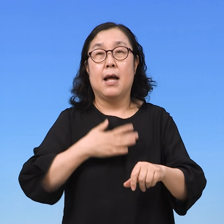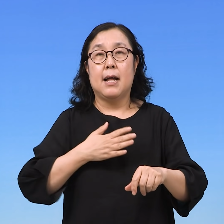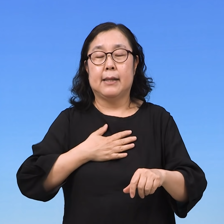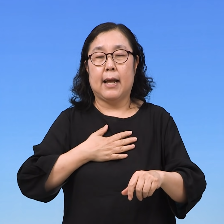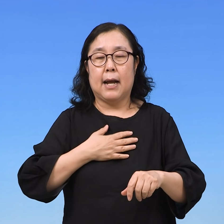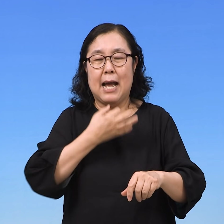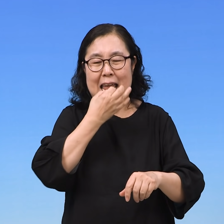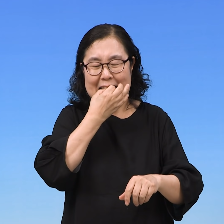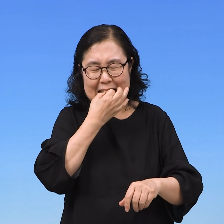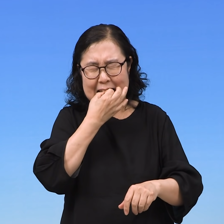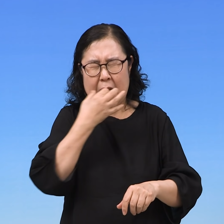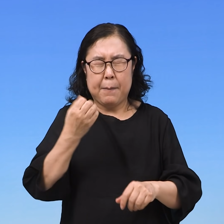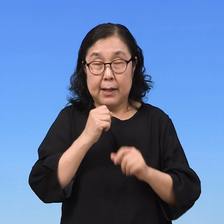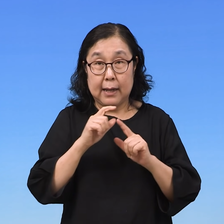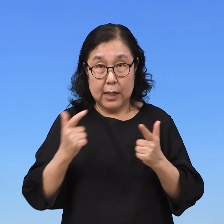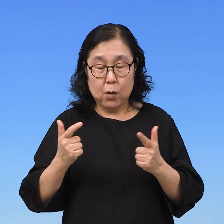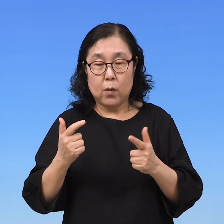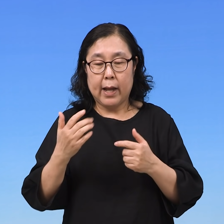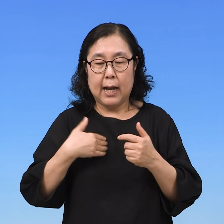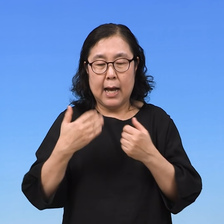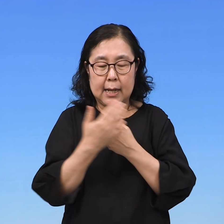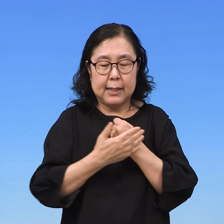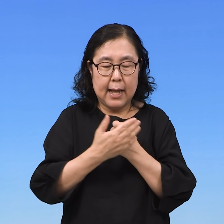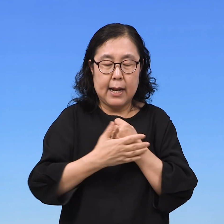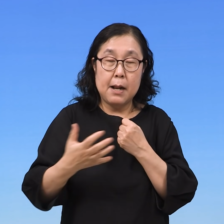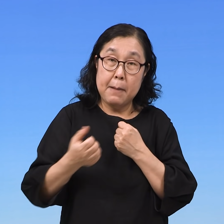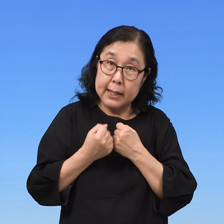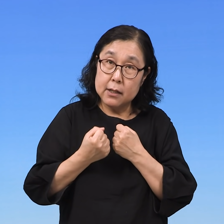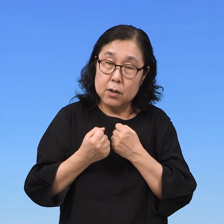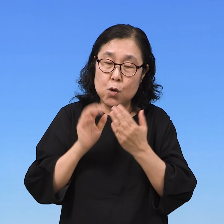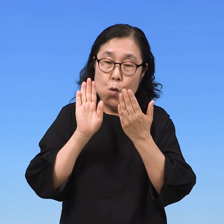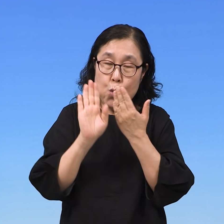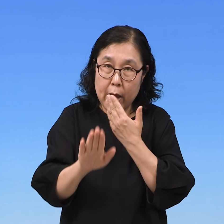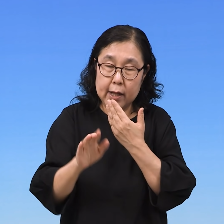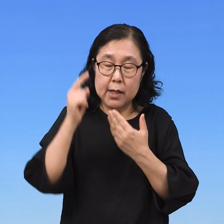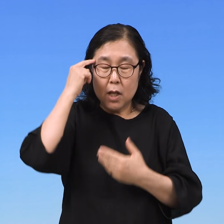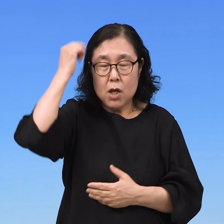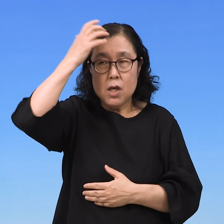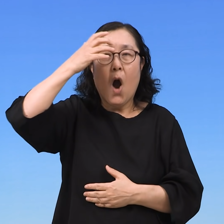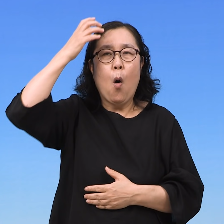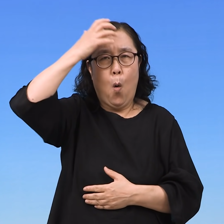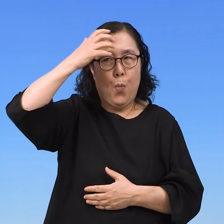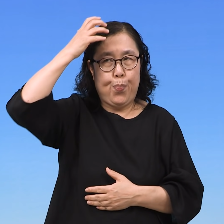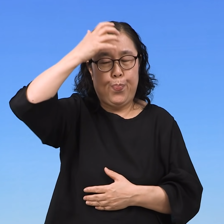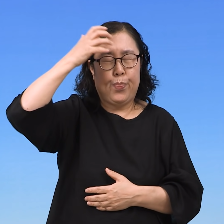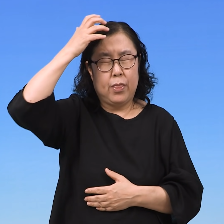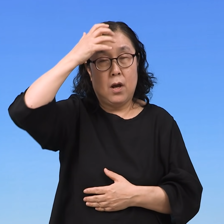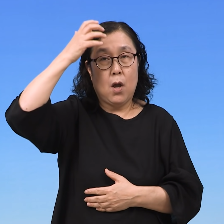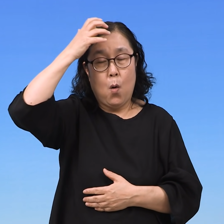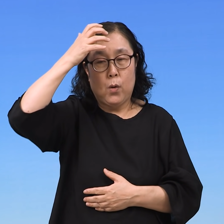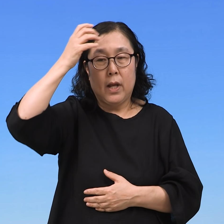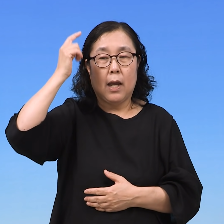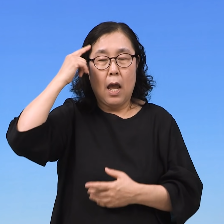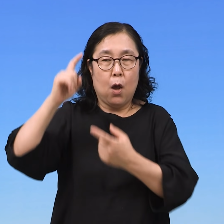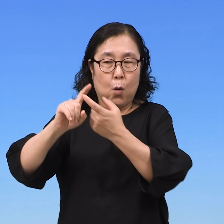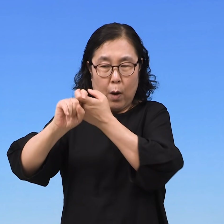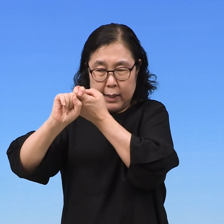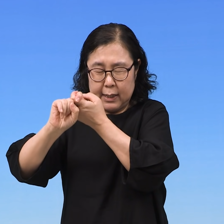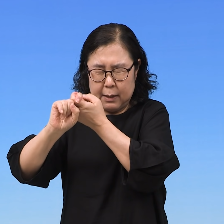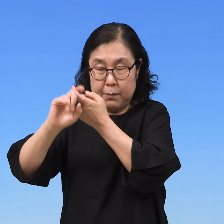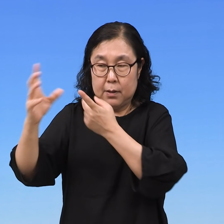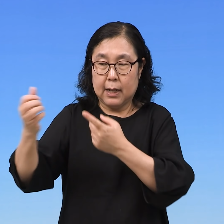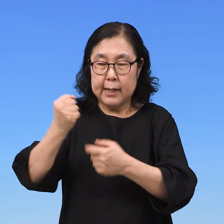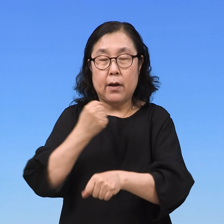아니에요. 은혜 받고 나면 영혼에게 마음이 가는 겁니다. 그래서 원래 코로나19 때문에 새세면 축제를 할 수